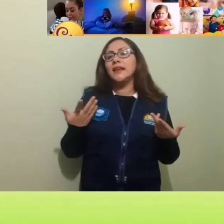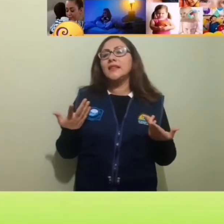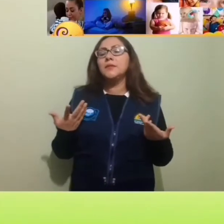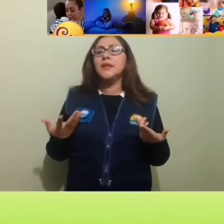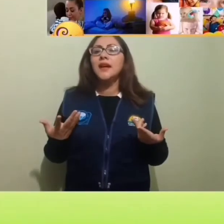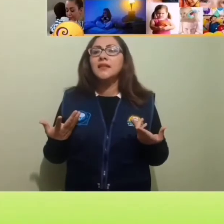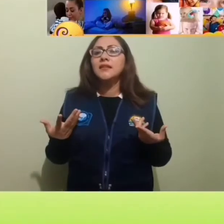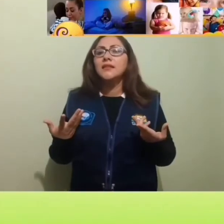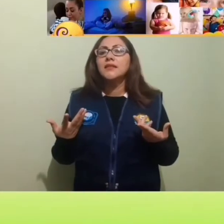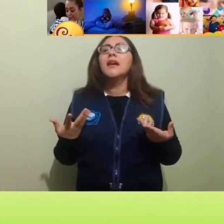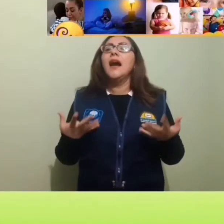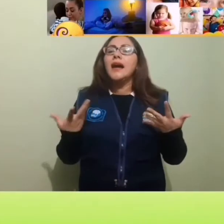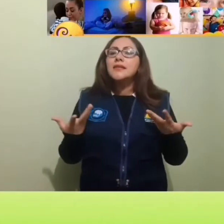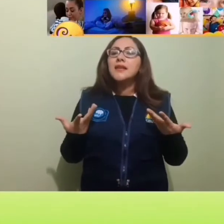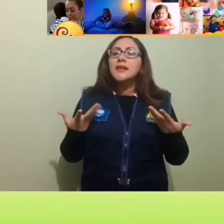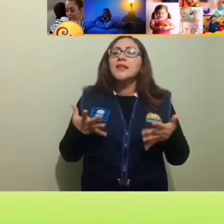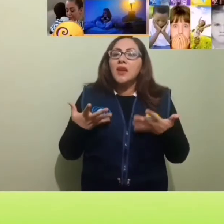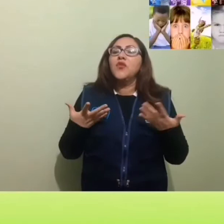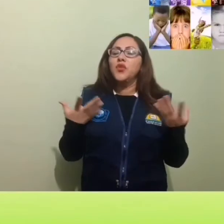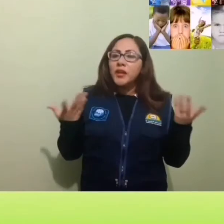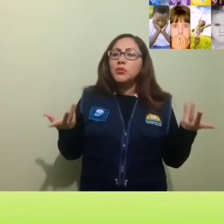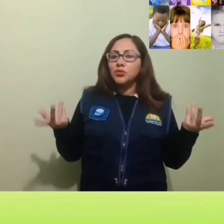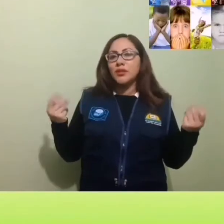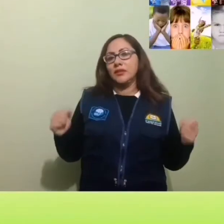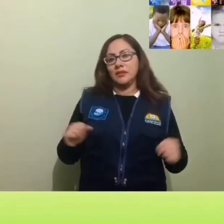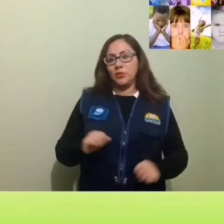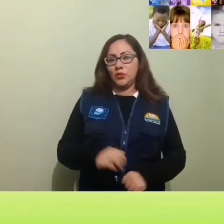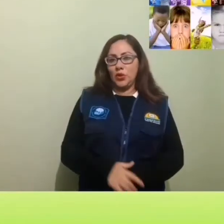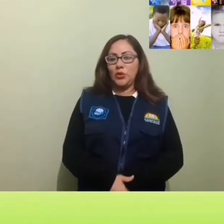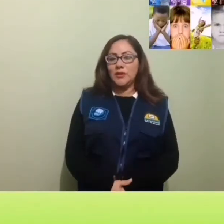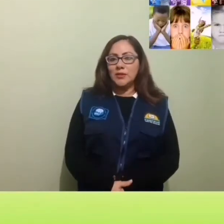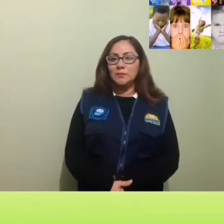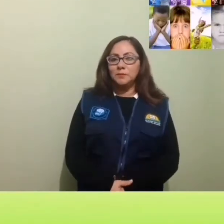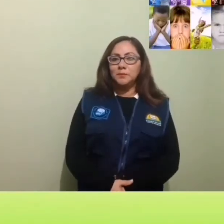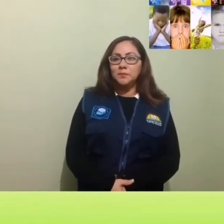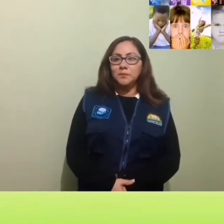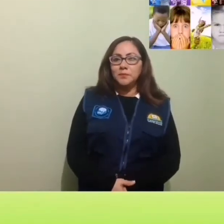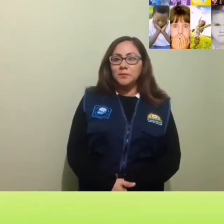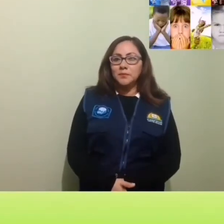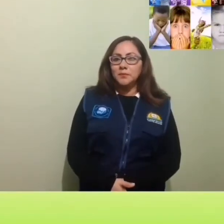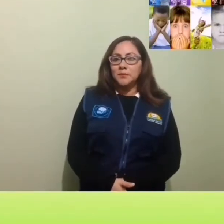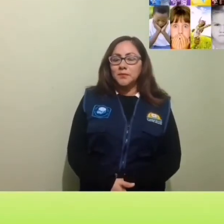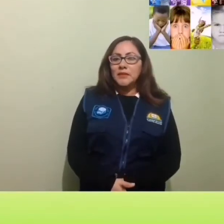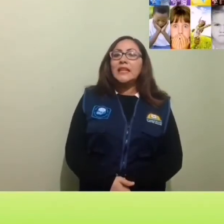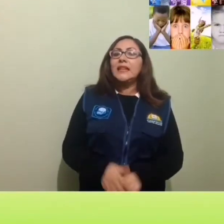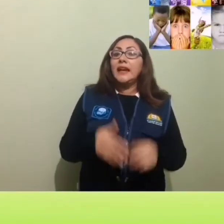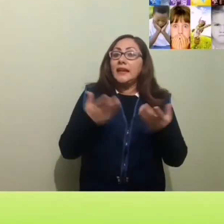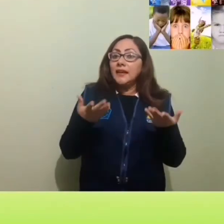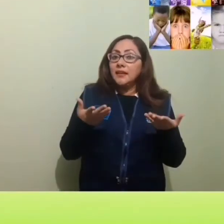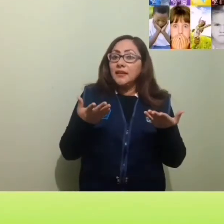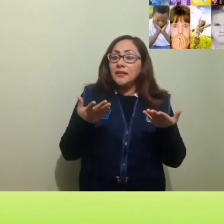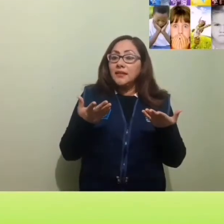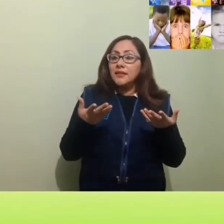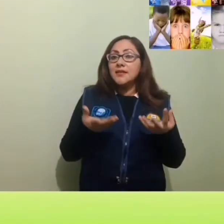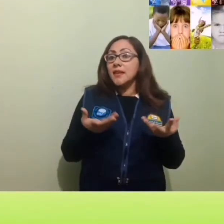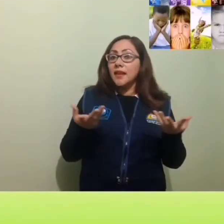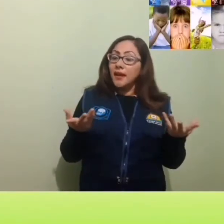actividad Hace que afloremos Nuestras emociones Y ahí Se da el